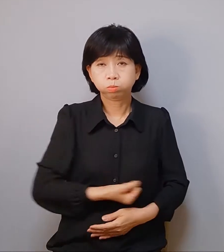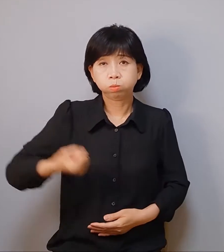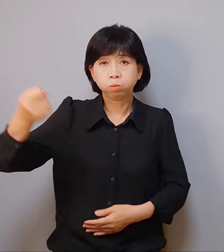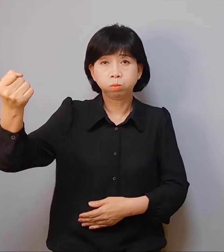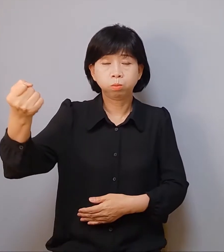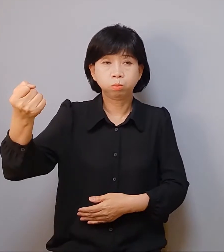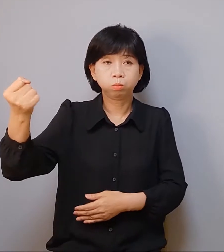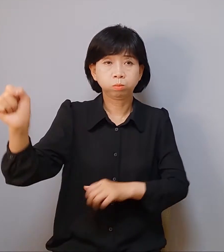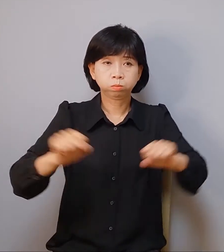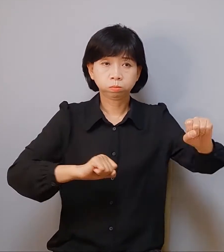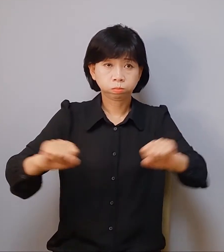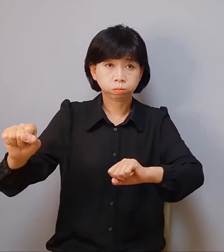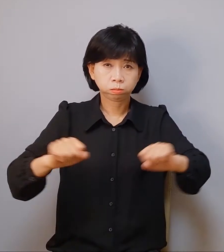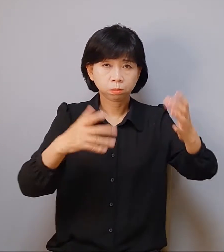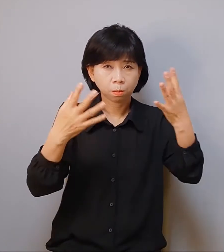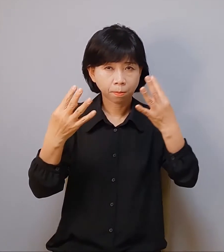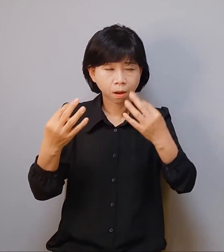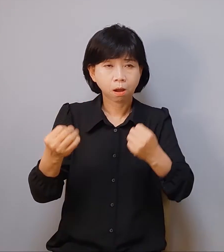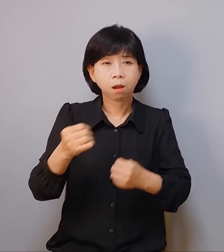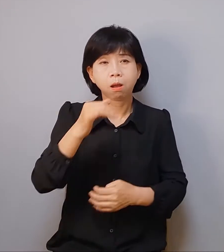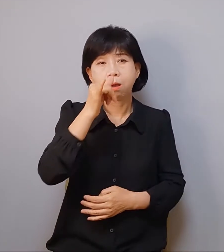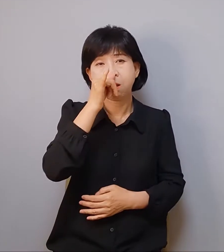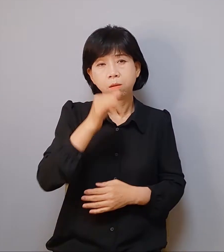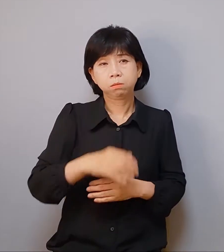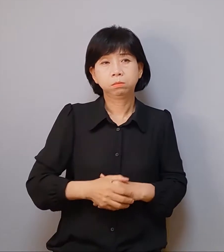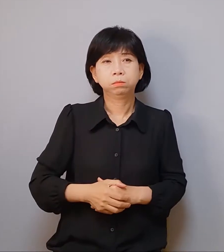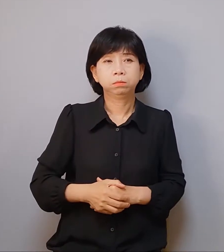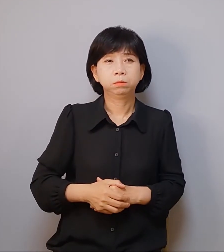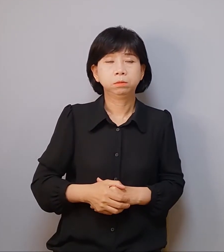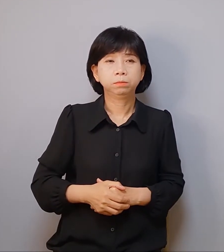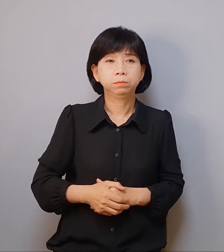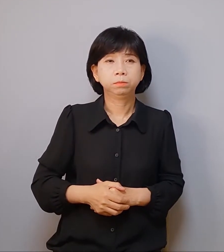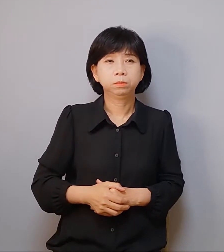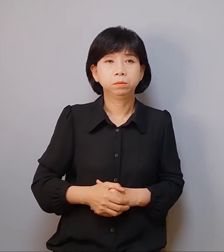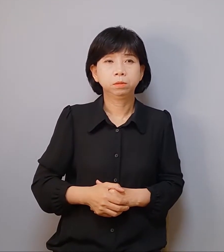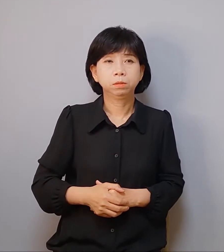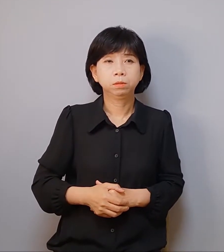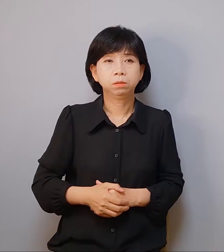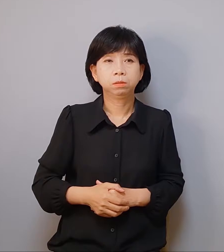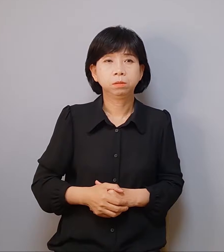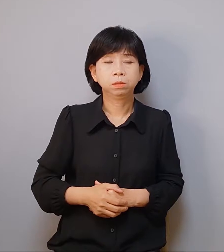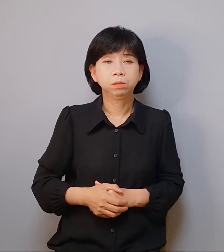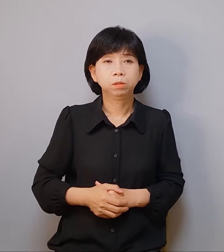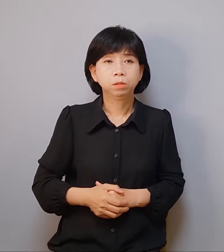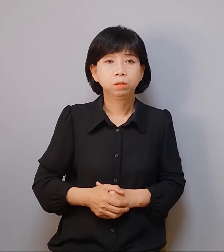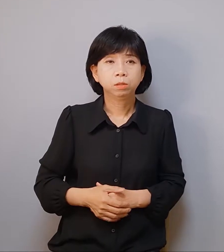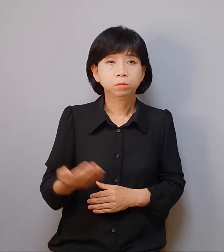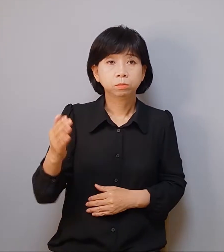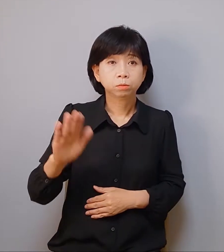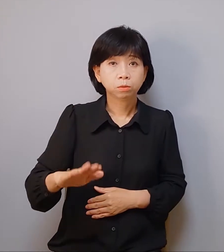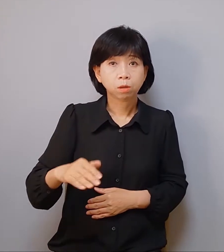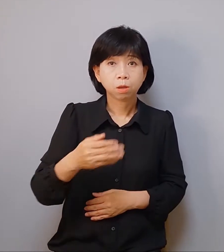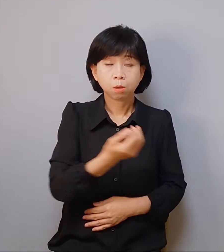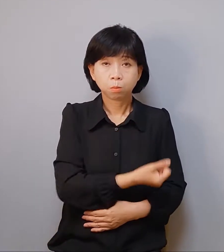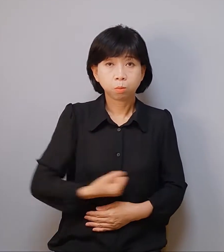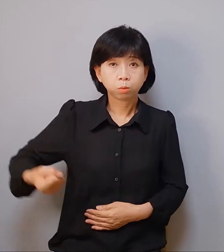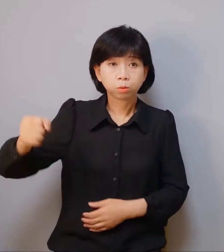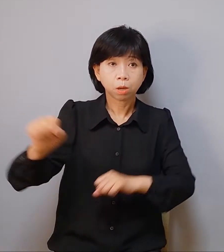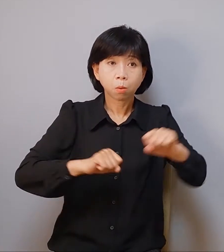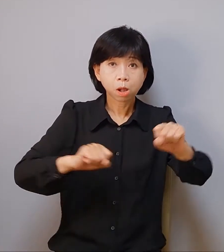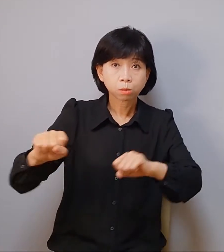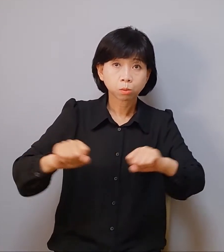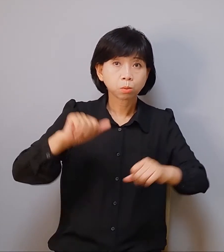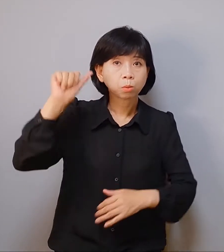어디를 가든지 5일만 봉사활동을 하는 지미 카터. 그 이유를 묻는 기자에게 지미